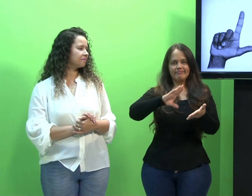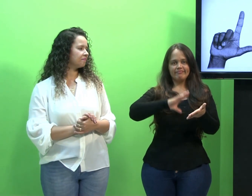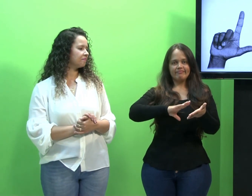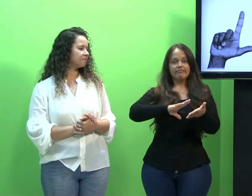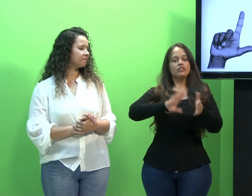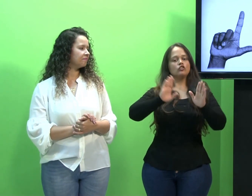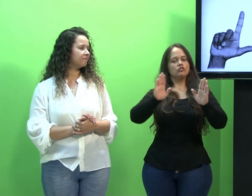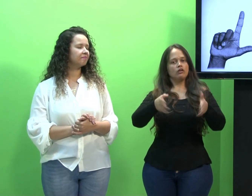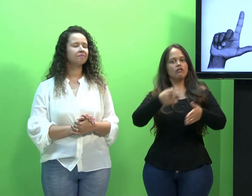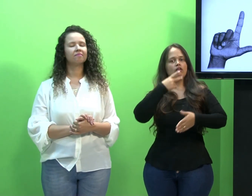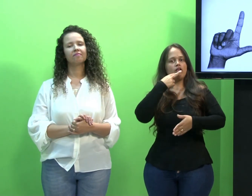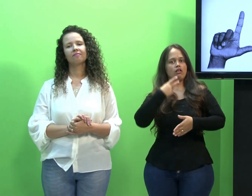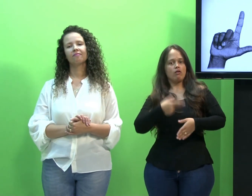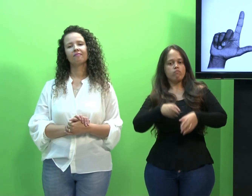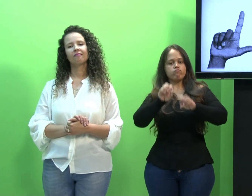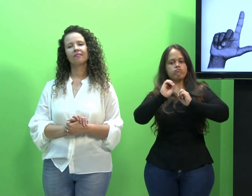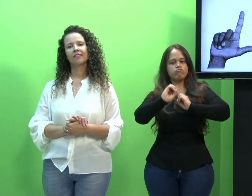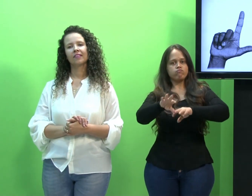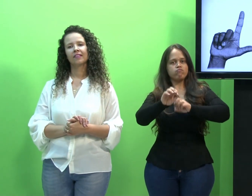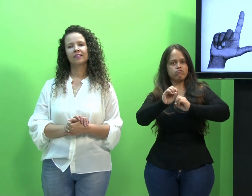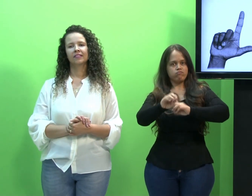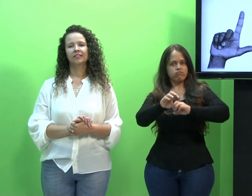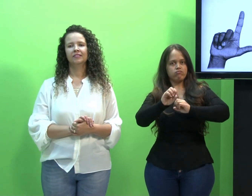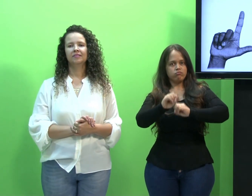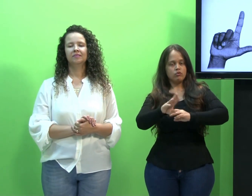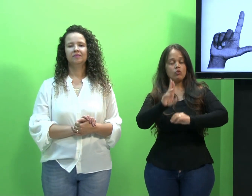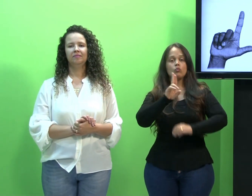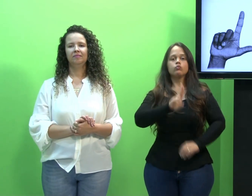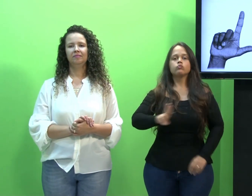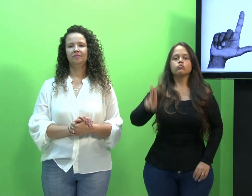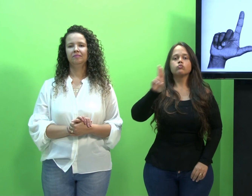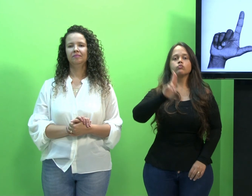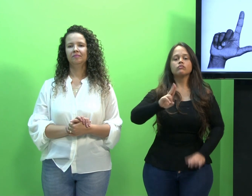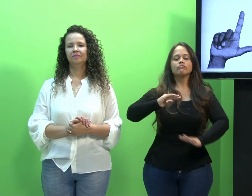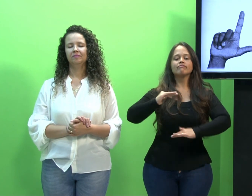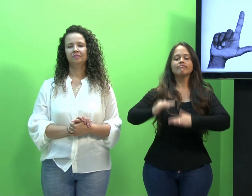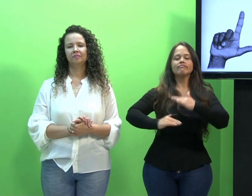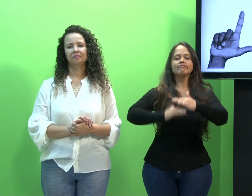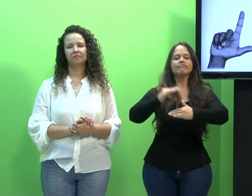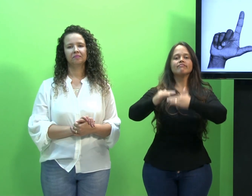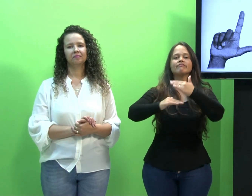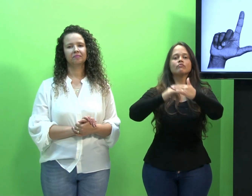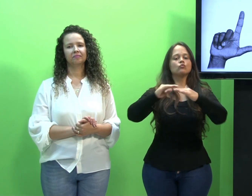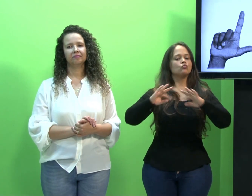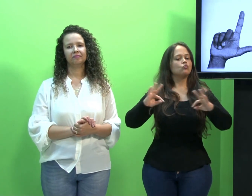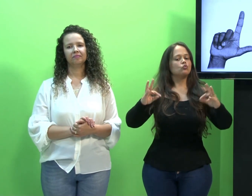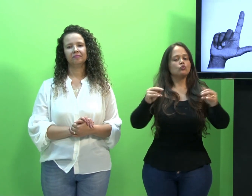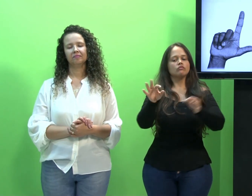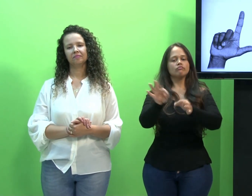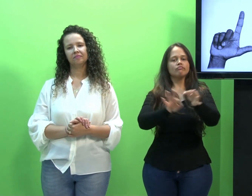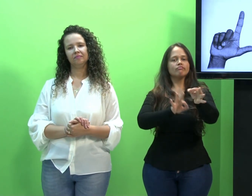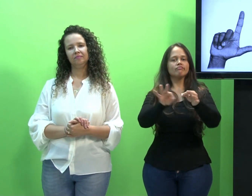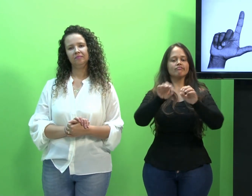línguas de instrução utilizadas no desenvolvimento de todo o processo educativo.